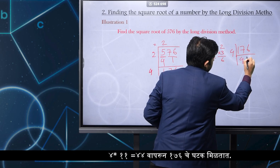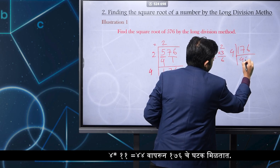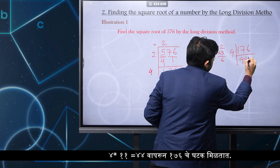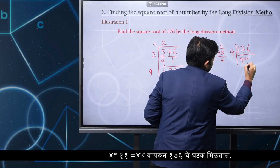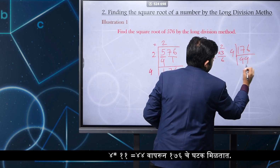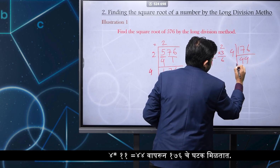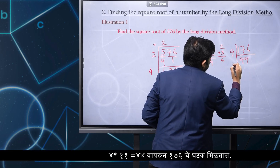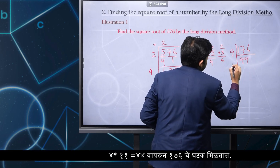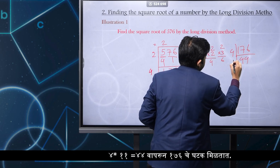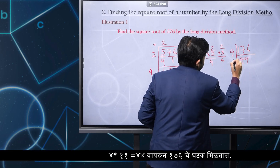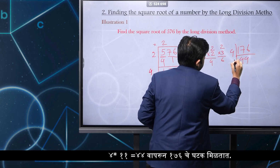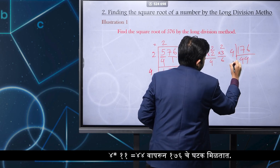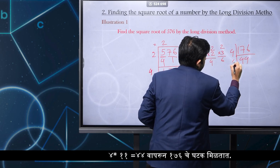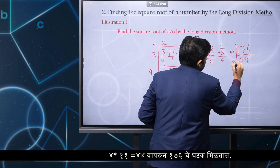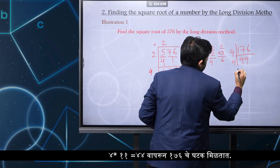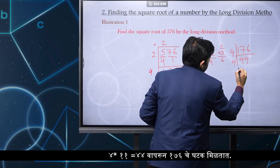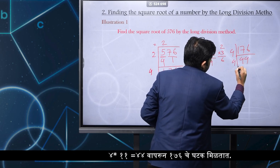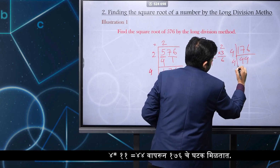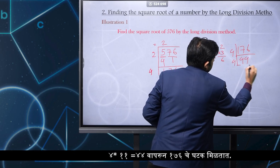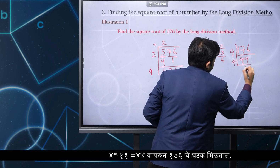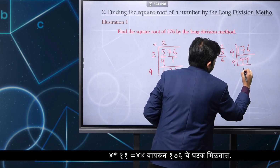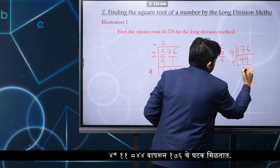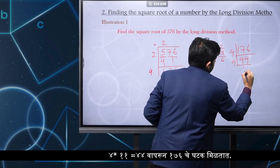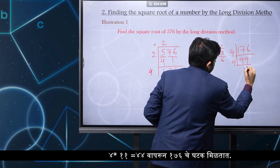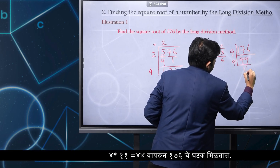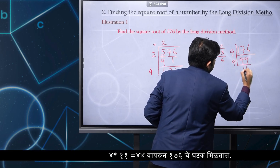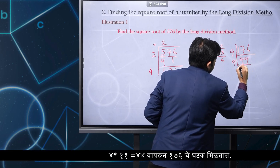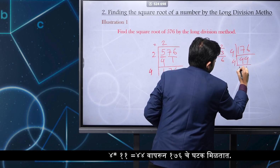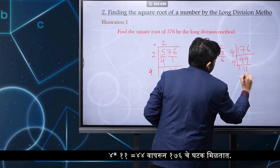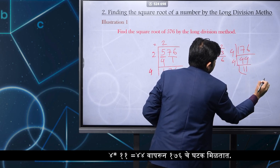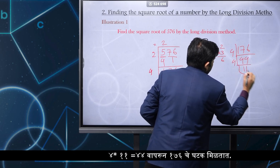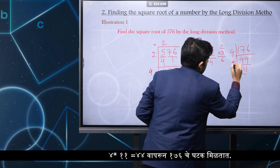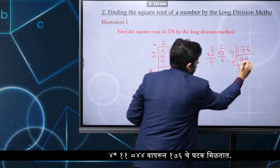4 गुणिले 11 बरोबर 44 वापरून 176चे घटक मिळतात.